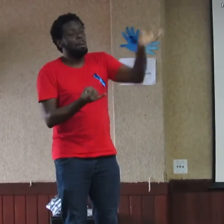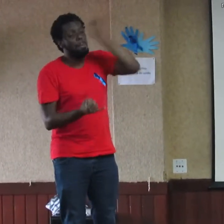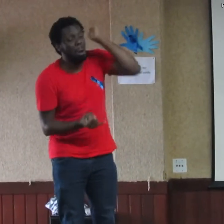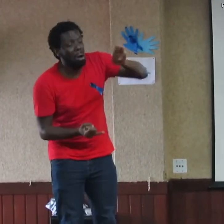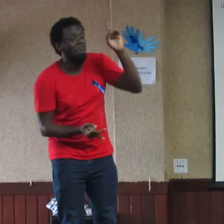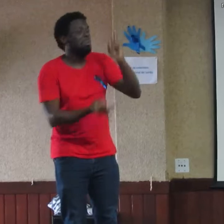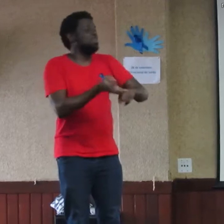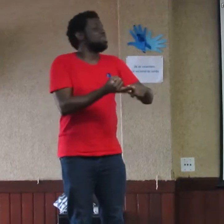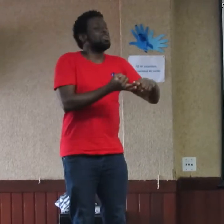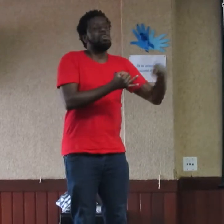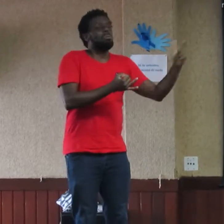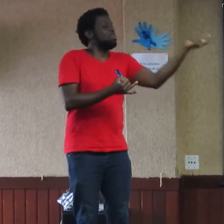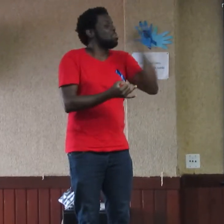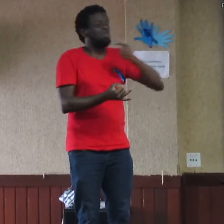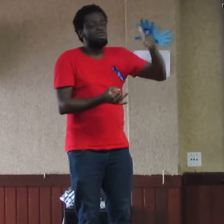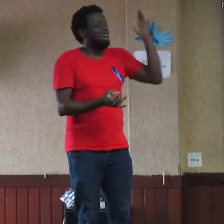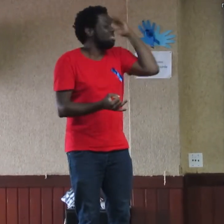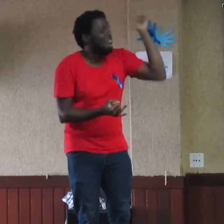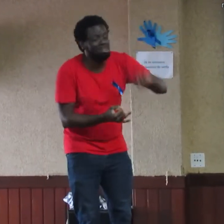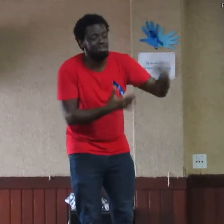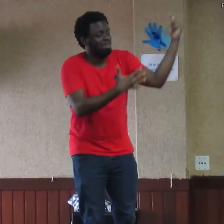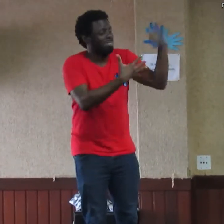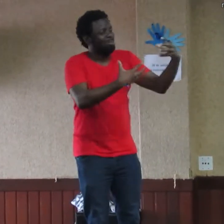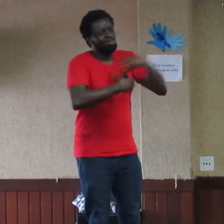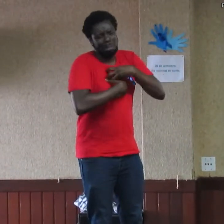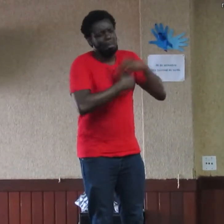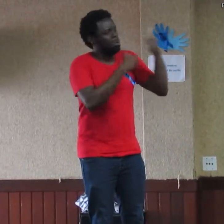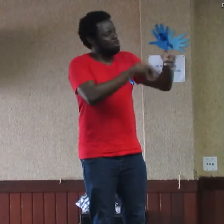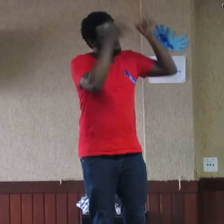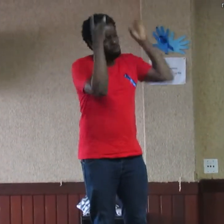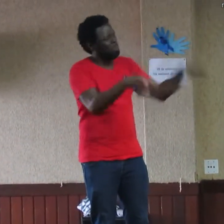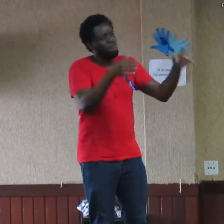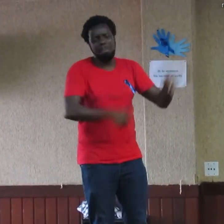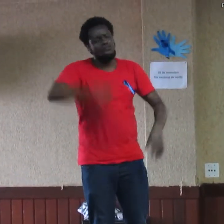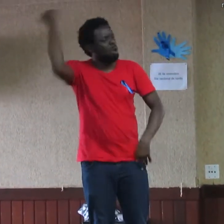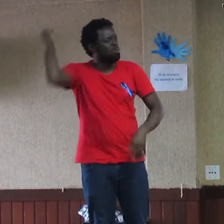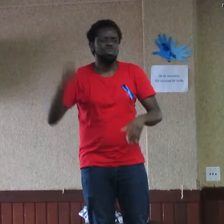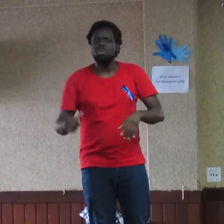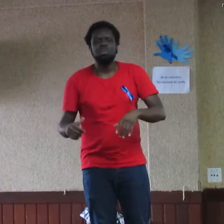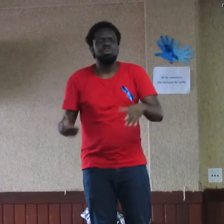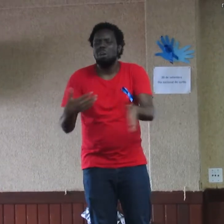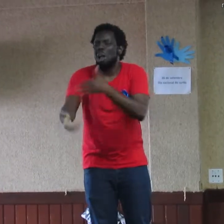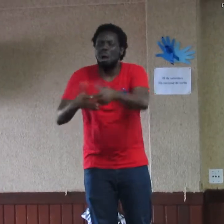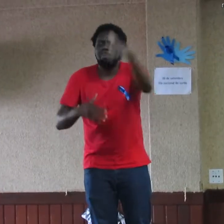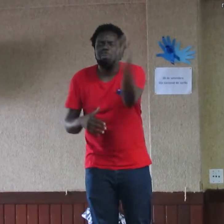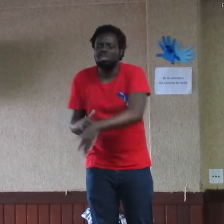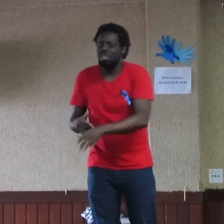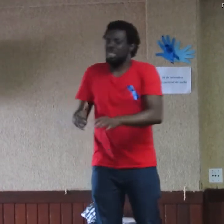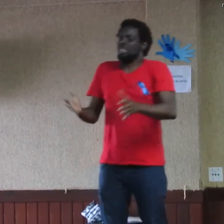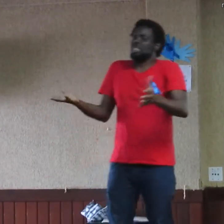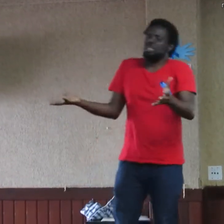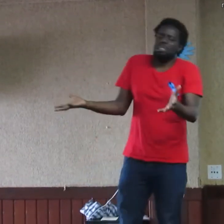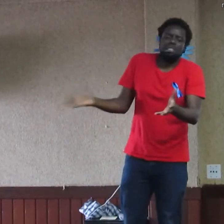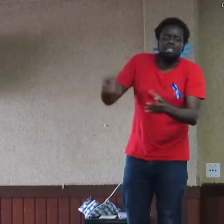Onde o surdo vai chegar na escola, onde ele é tratado na sala de aula pelos colegas dizendo que ele é burro, que ele não sabe nada, que ele não é capaz